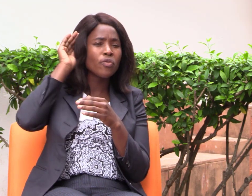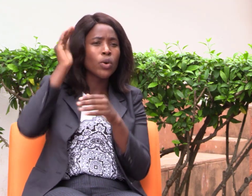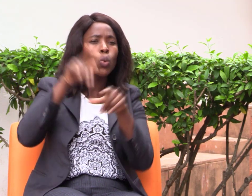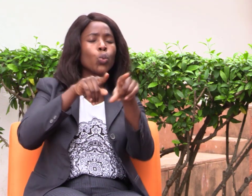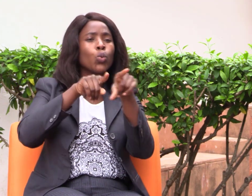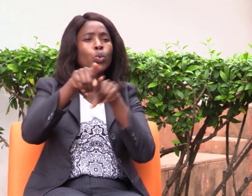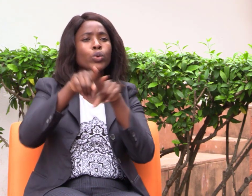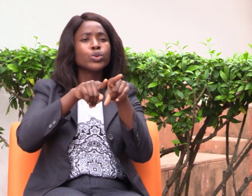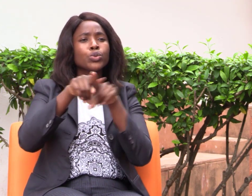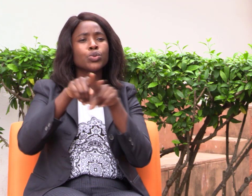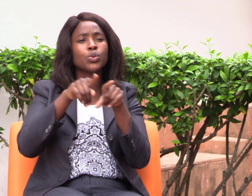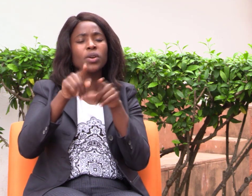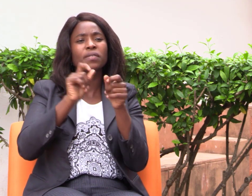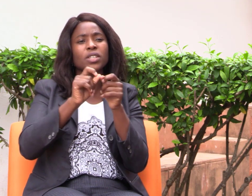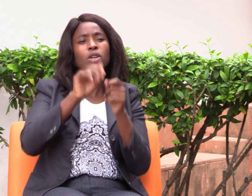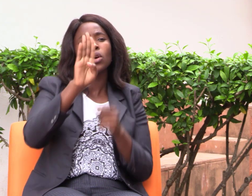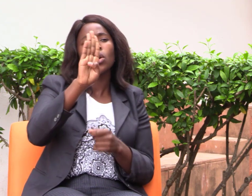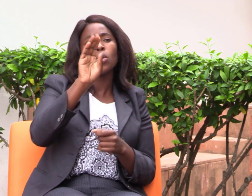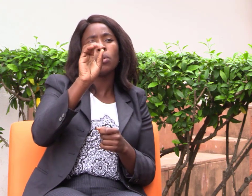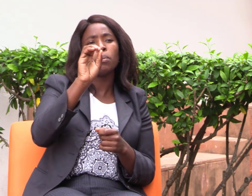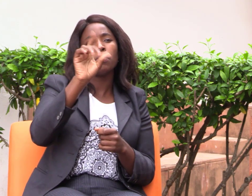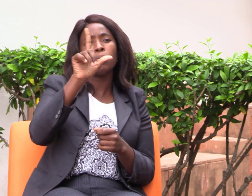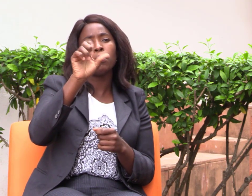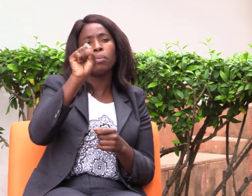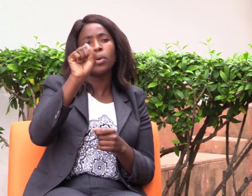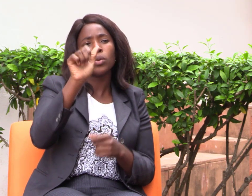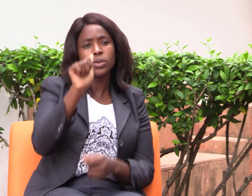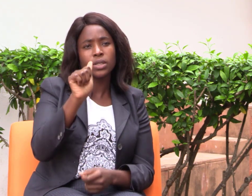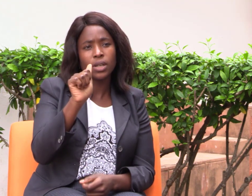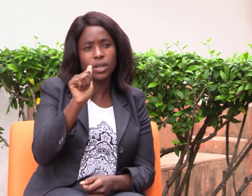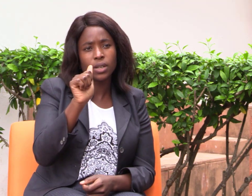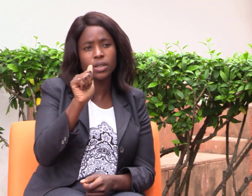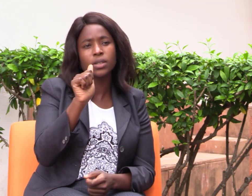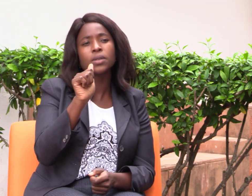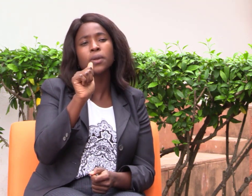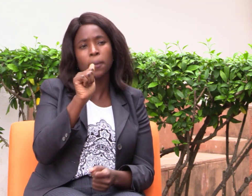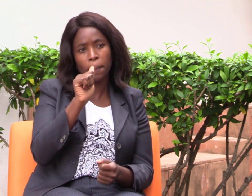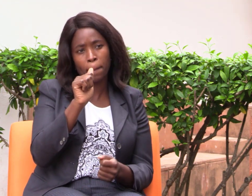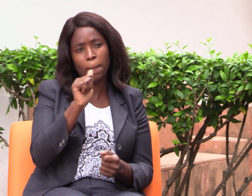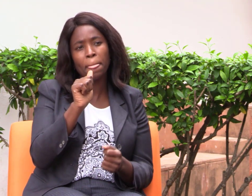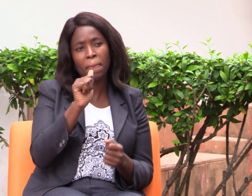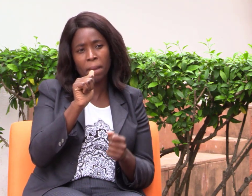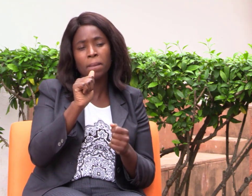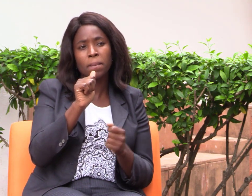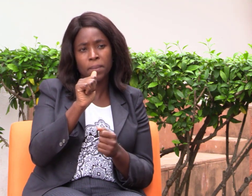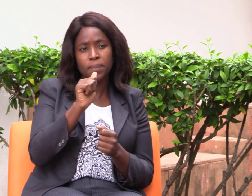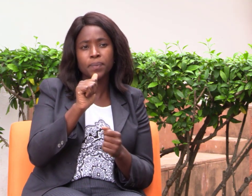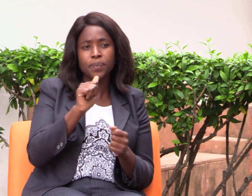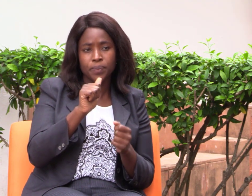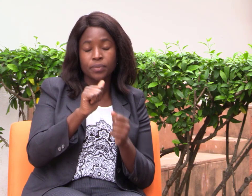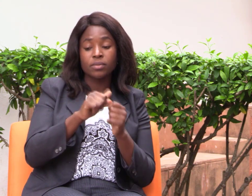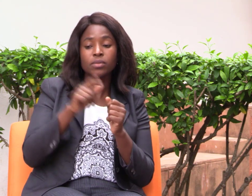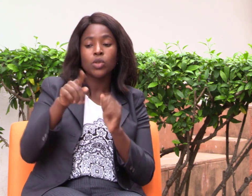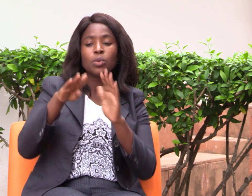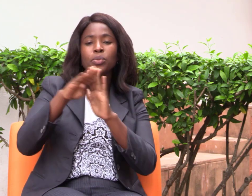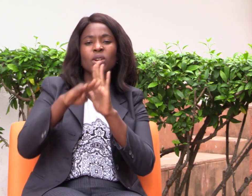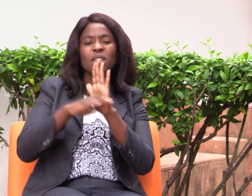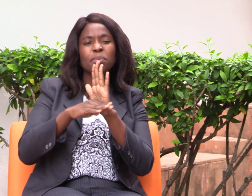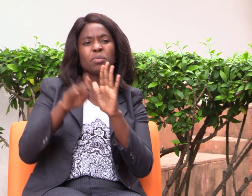nenhum sonho antes e concorri para uma bolsa,